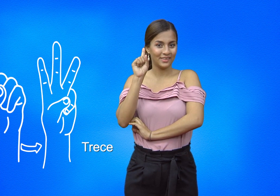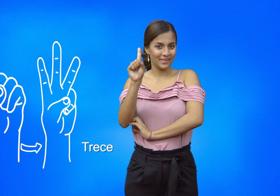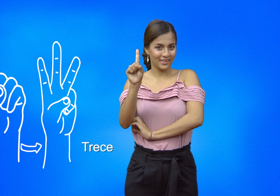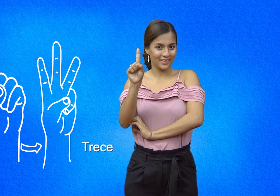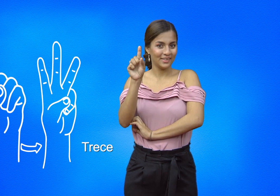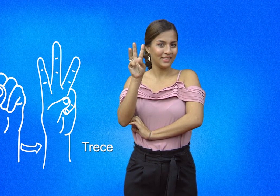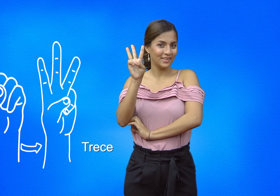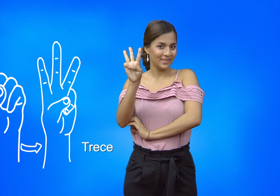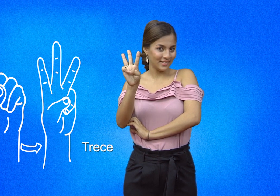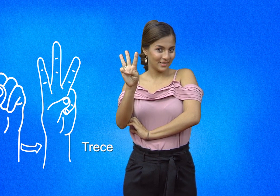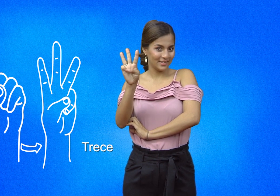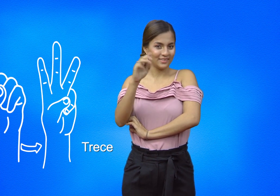13